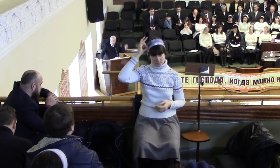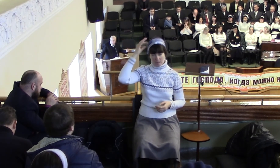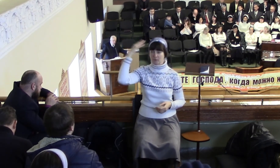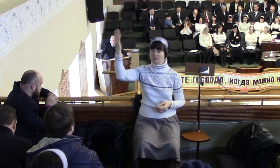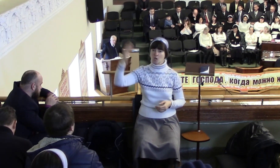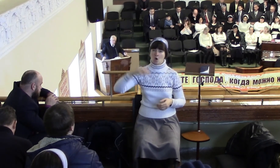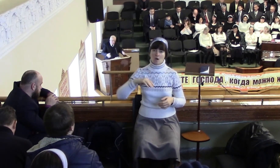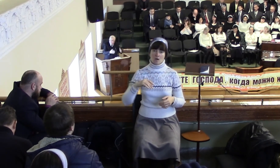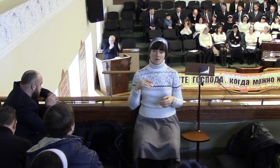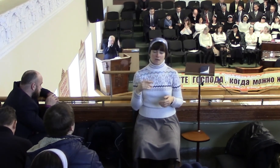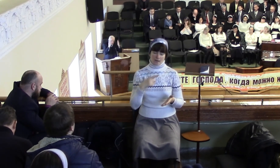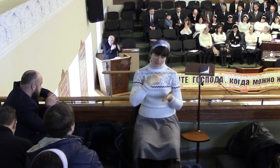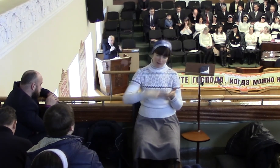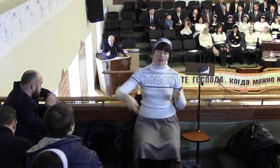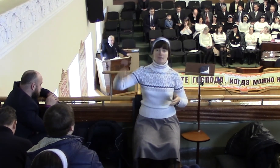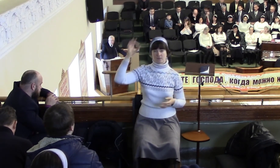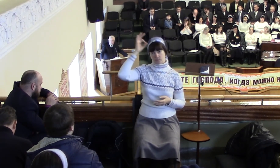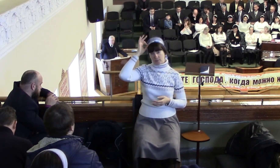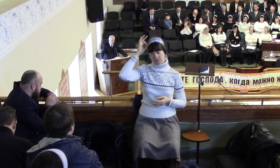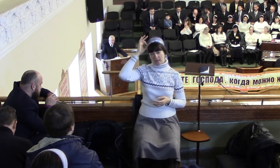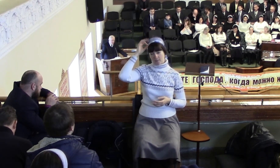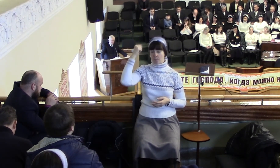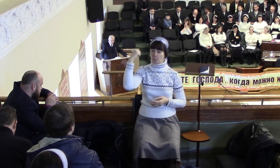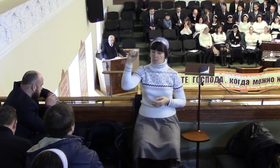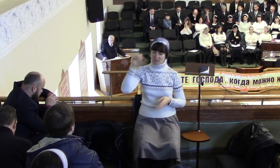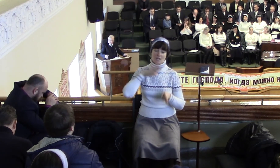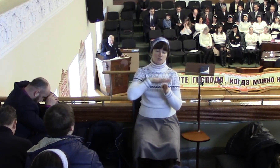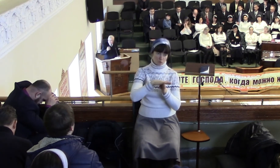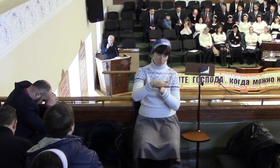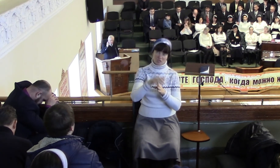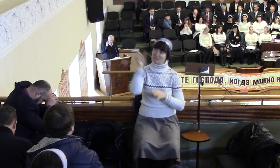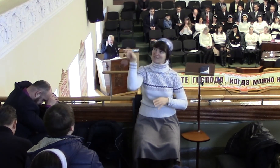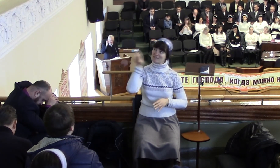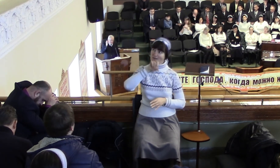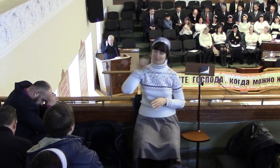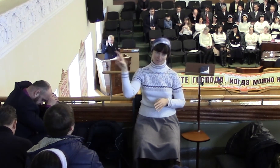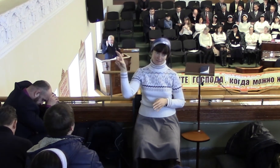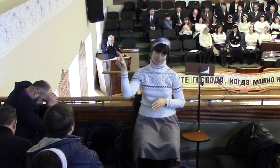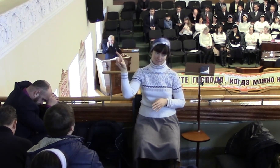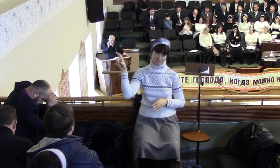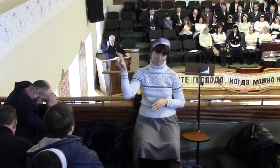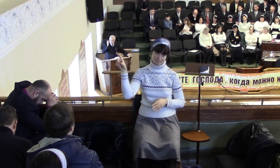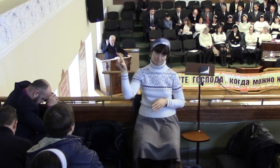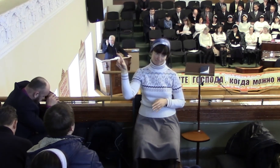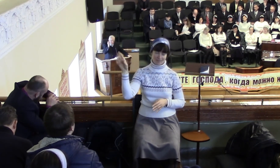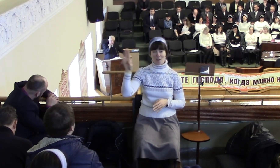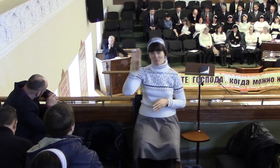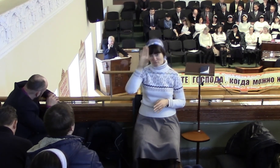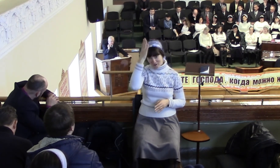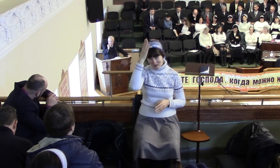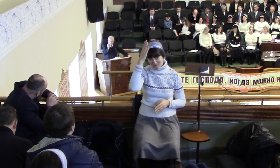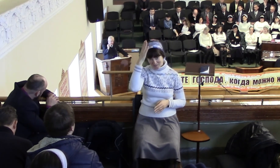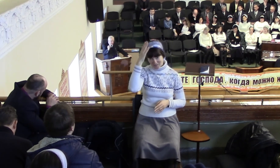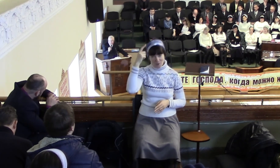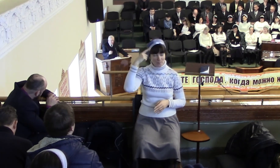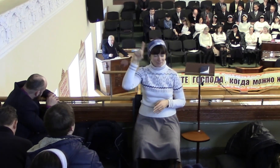кровь пролитую, победа совершилась на кресте. Враг задумал и сделал крест для поражения